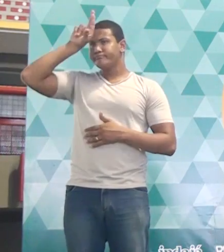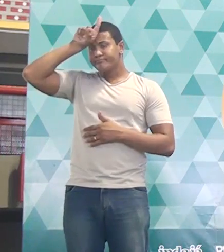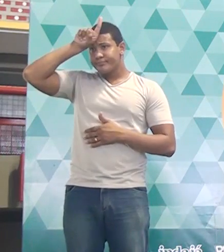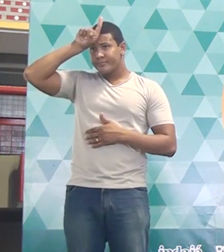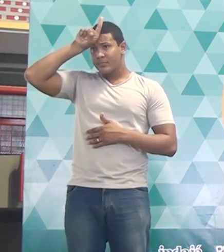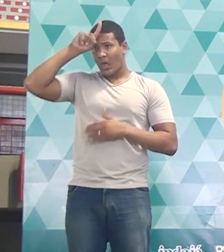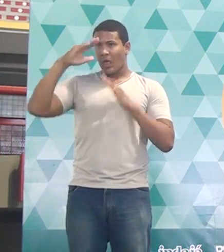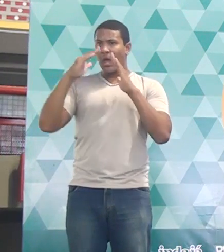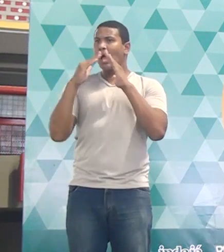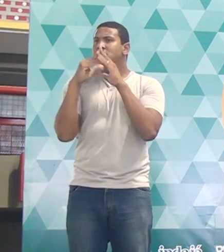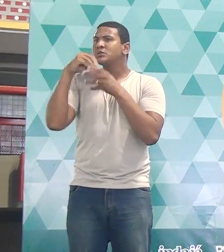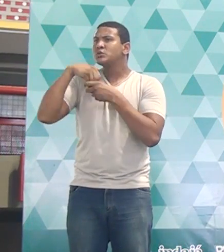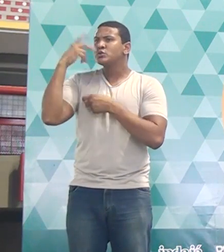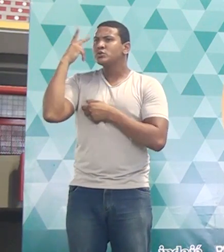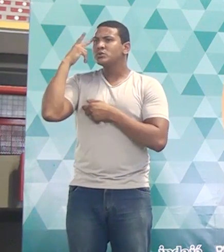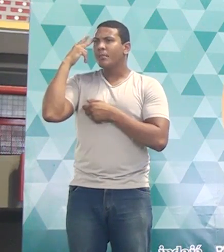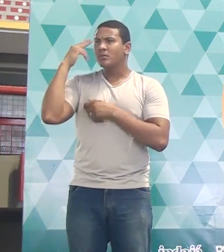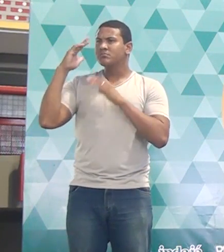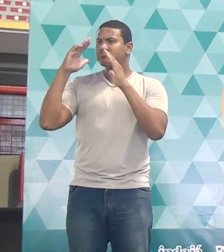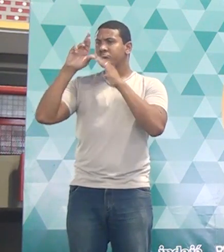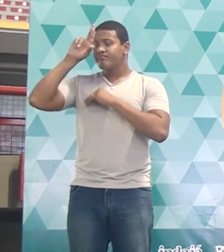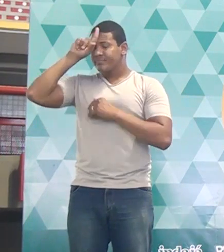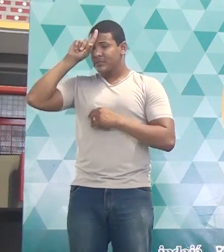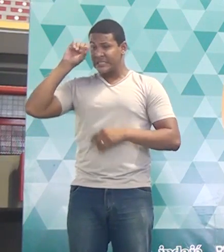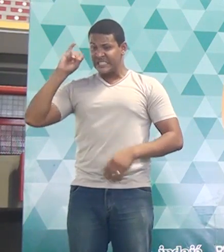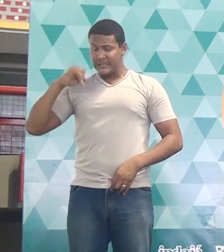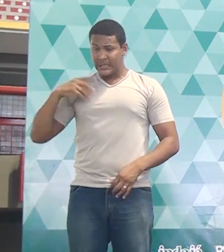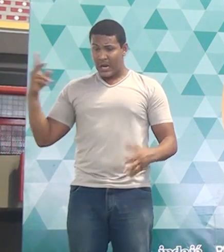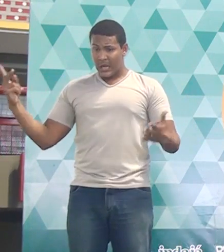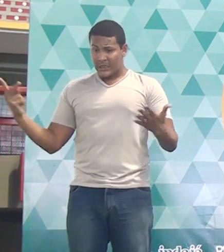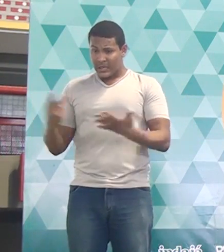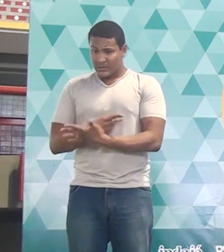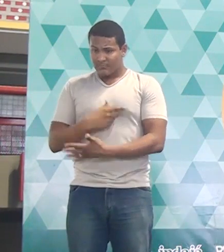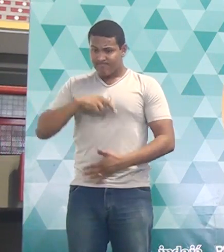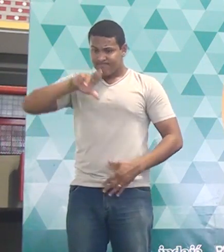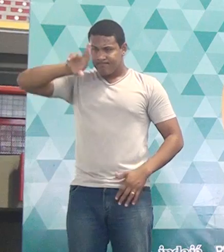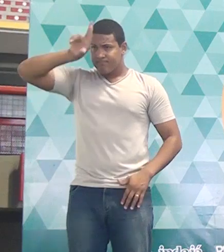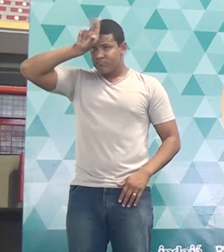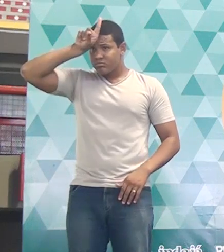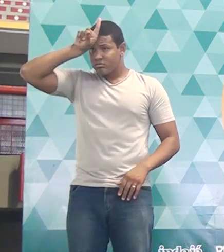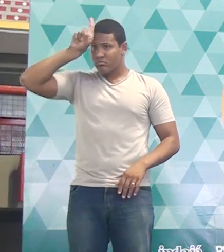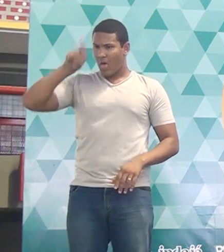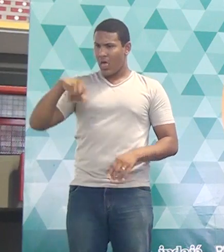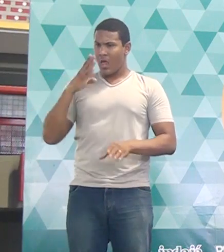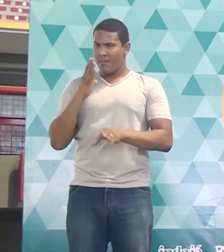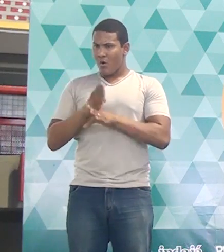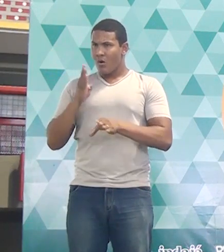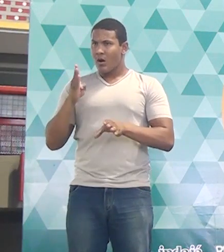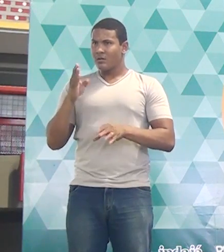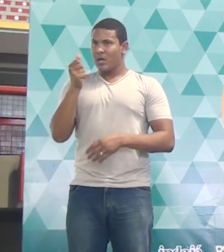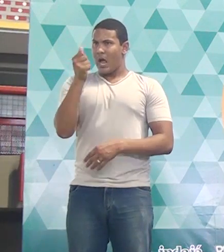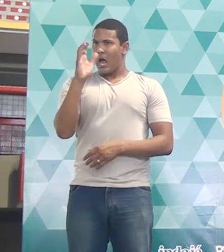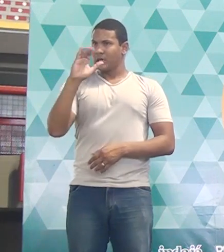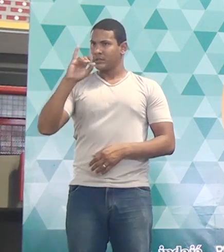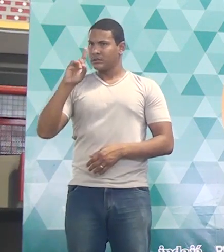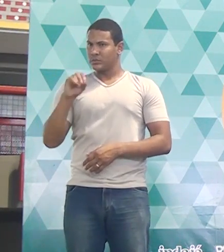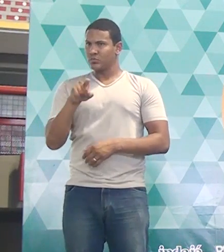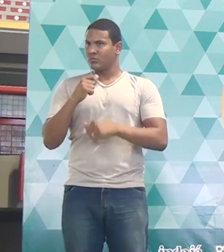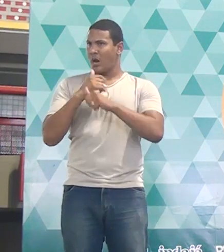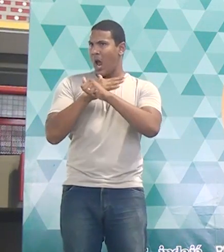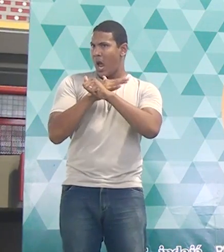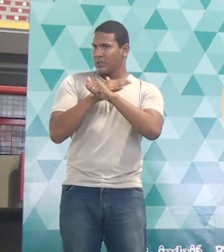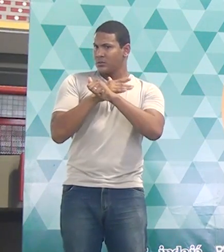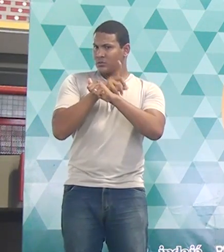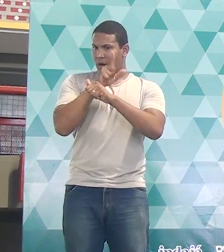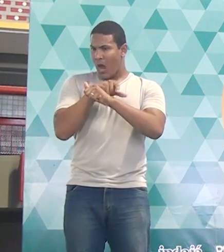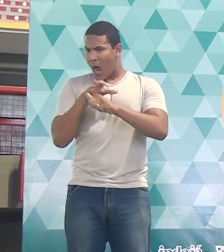dessa informação. Se você provocou um acidente causado por um ácido, quer reduzir o problema, aplique uma